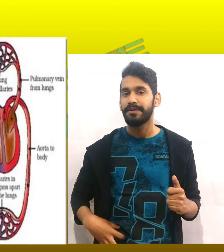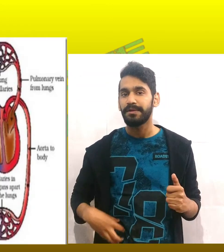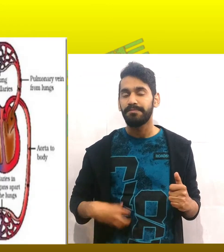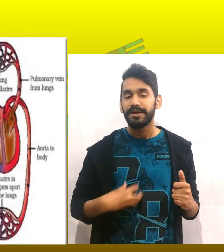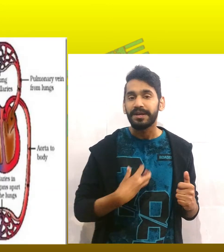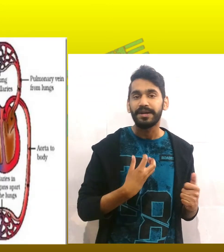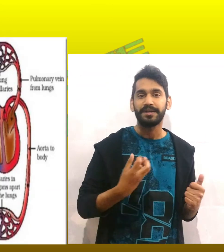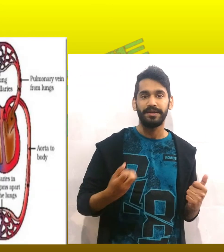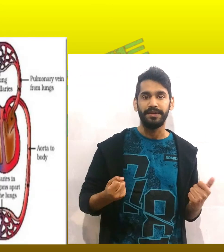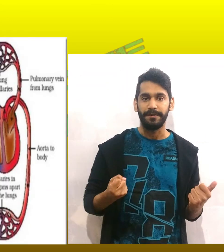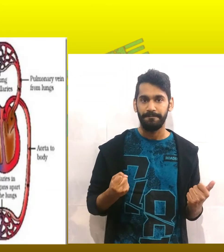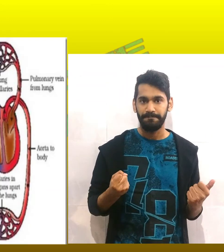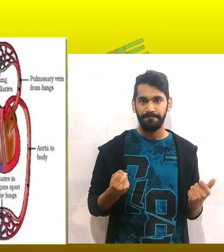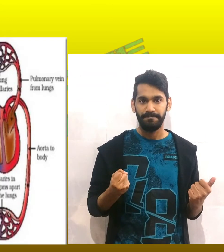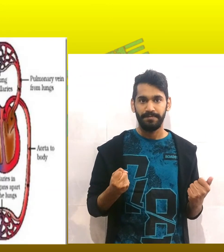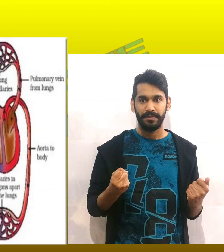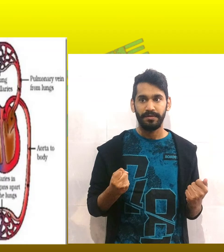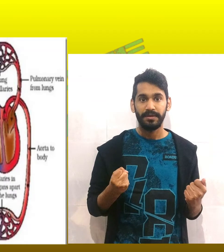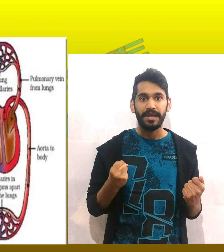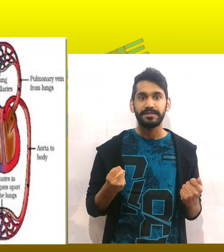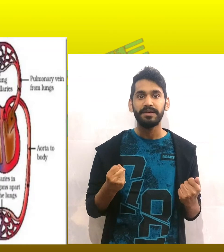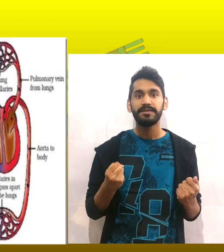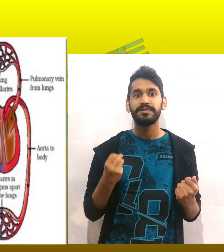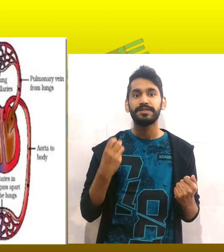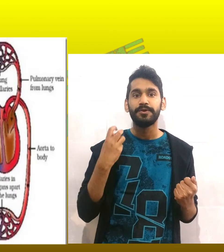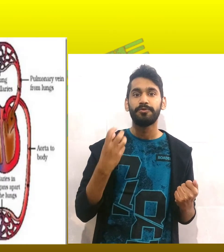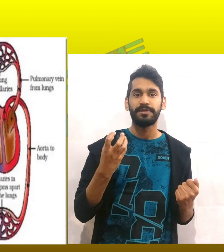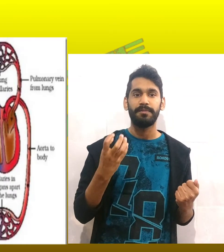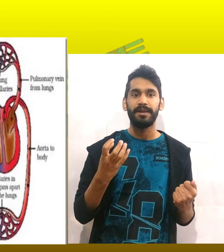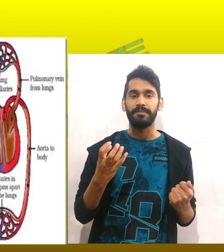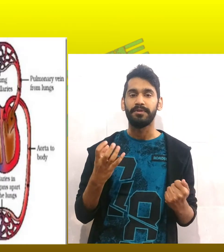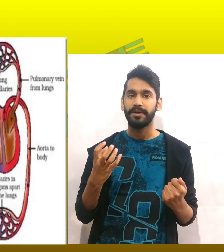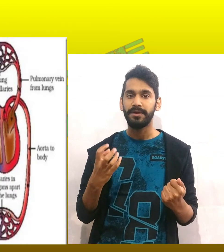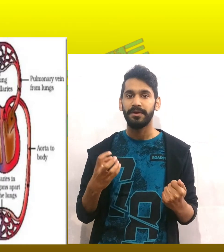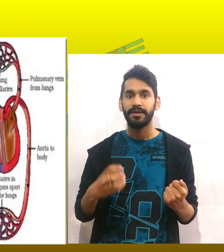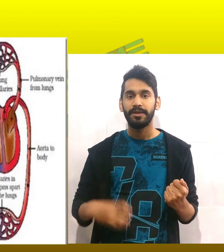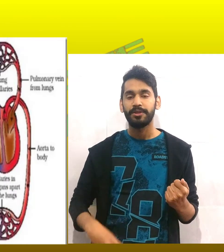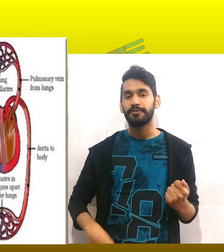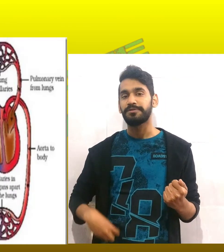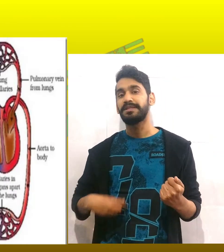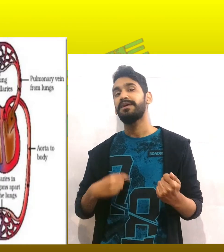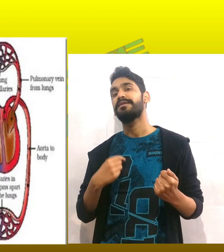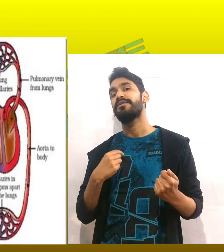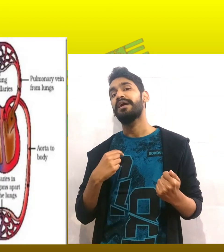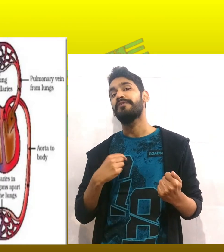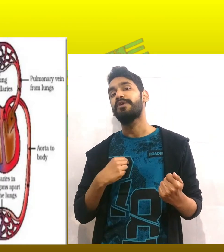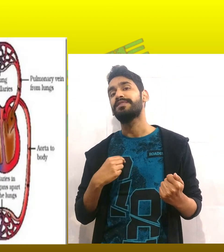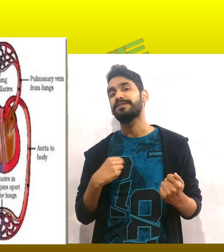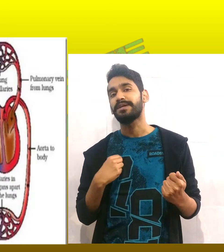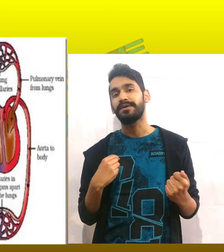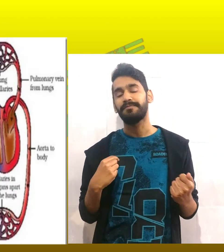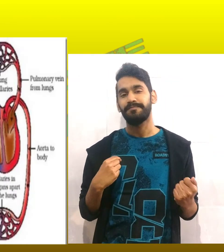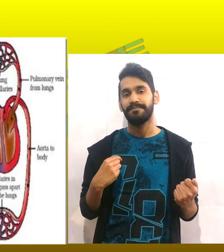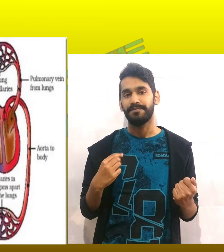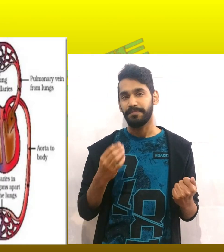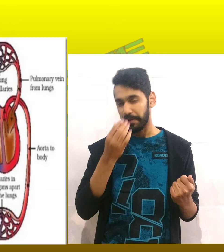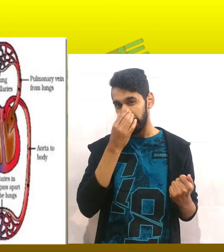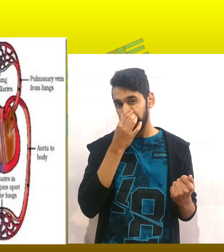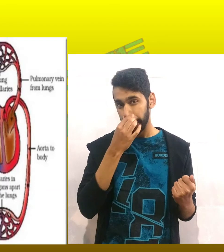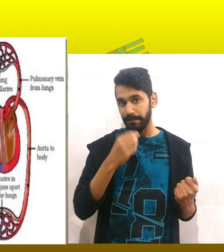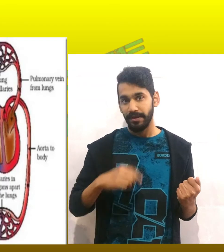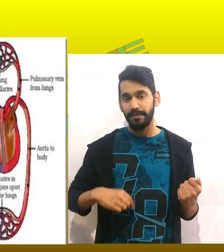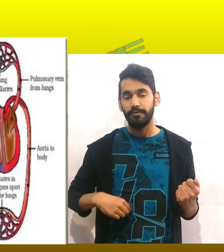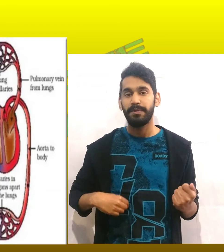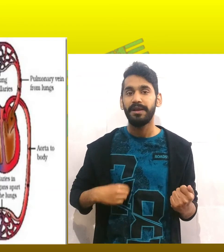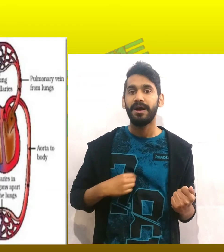बॉडी से हमने ब्लड इकट्ठा किया, कैसा? CO2 से लबालब, है ना, तो वो सीधे एल्वियोलाई तक नहीं जाएगा।